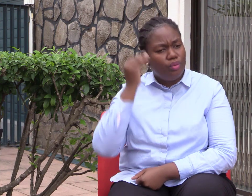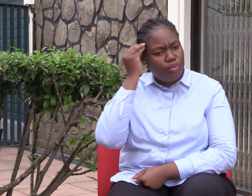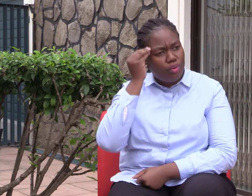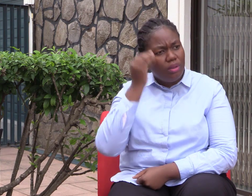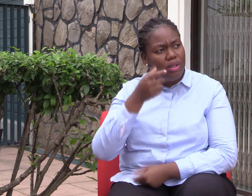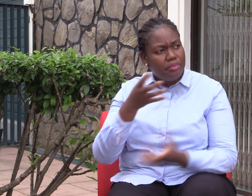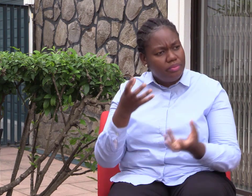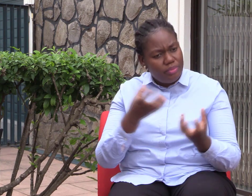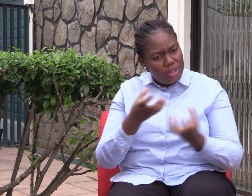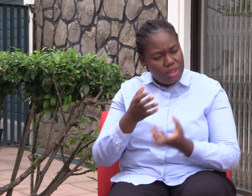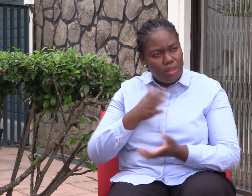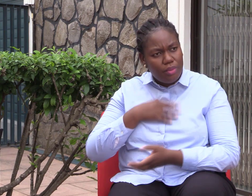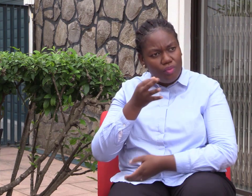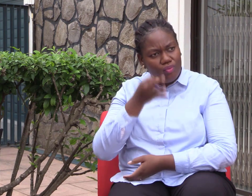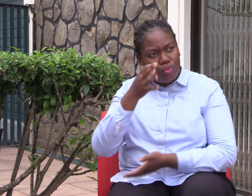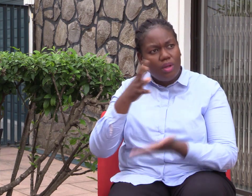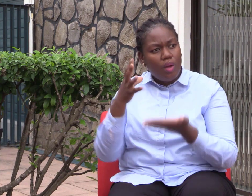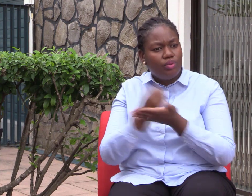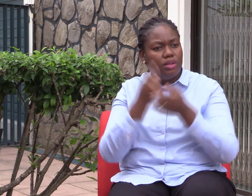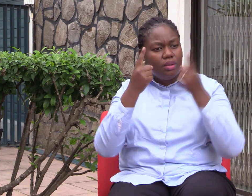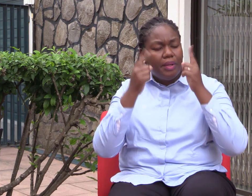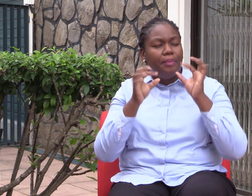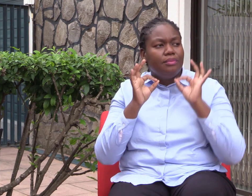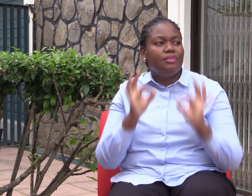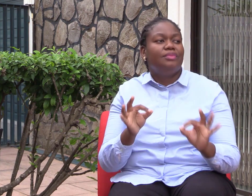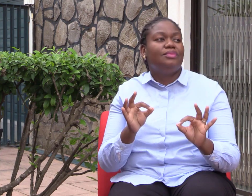sozinha fui custeando as minhas despesas nessa faculdade.